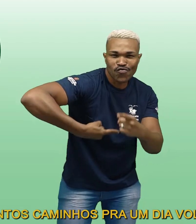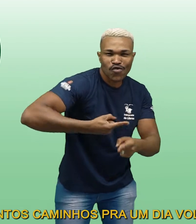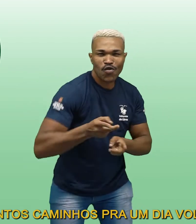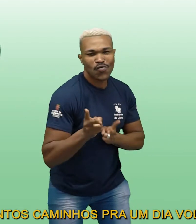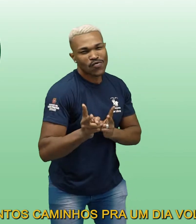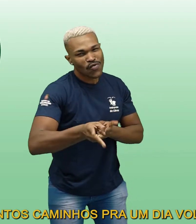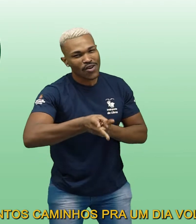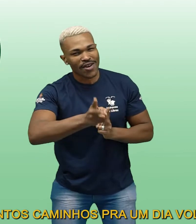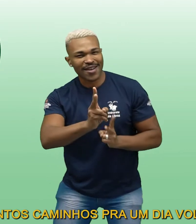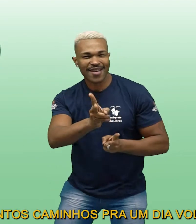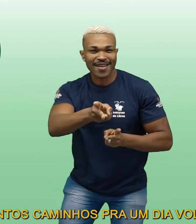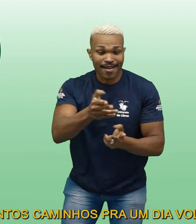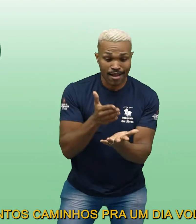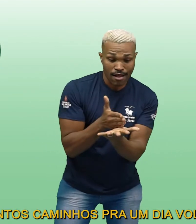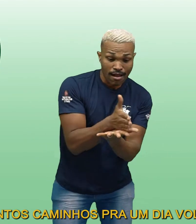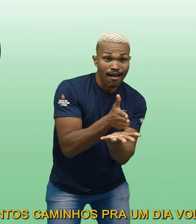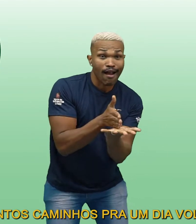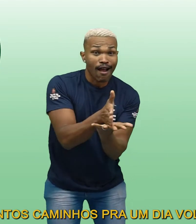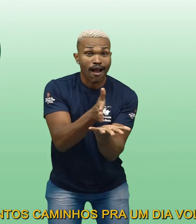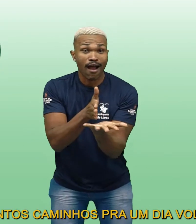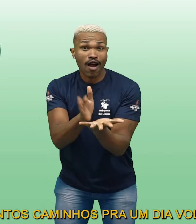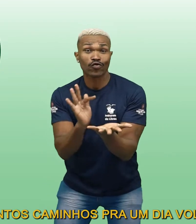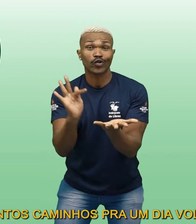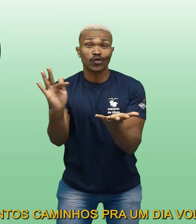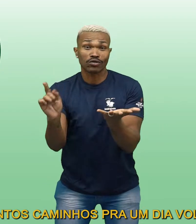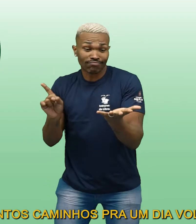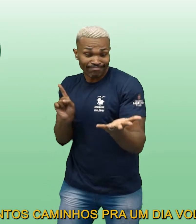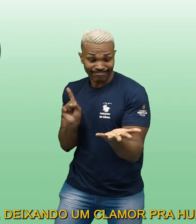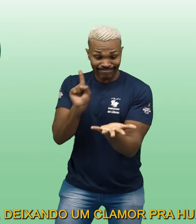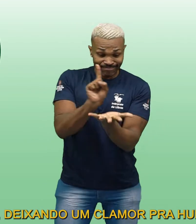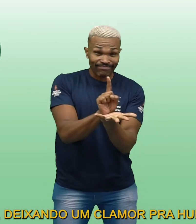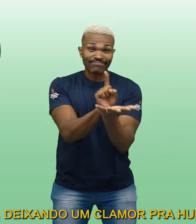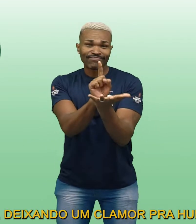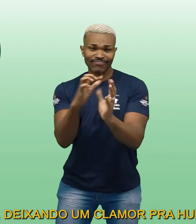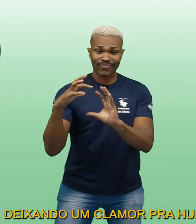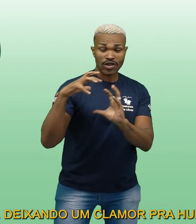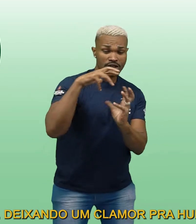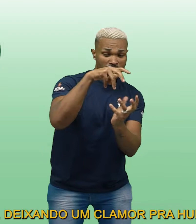moinhos, tantos caminhos pra um dia voltar.